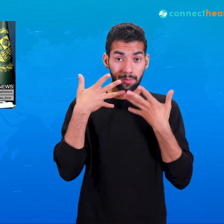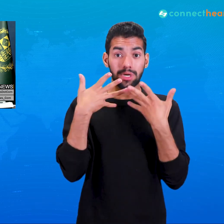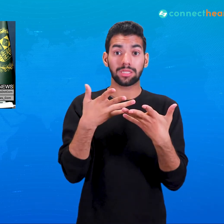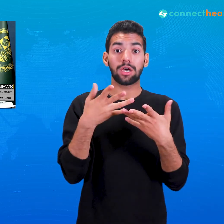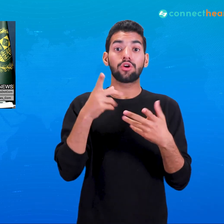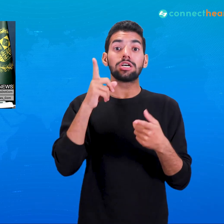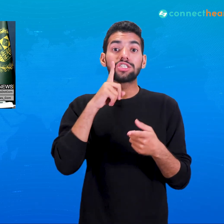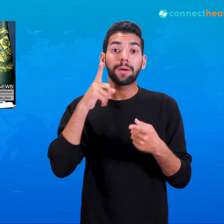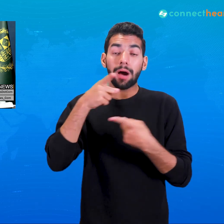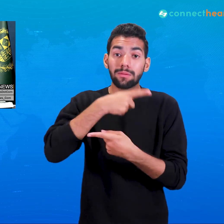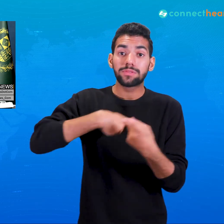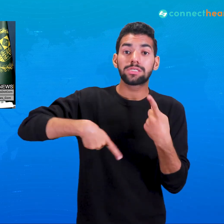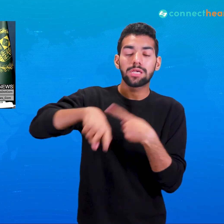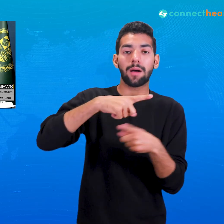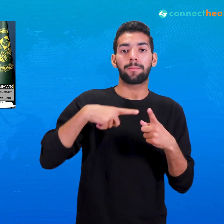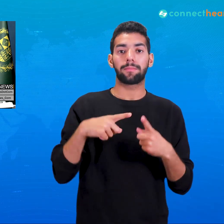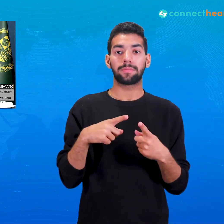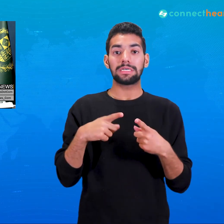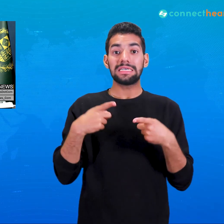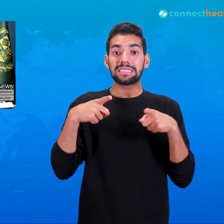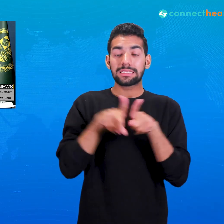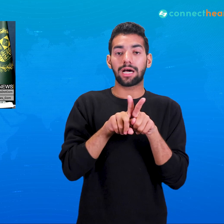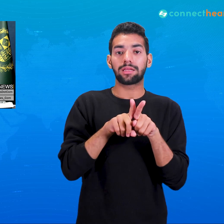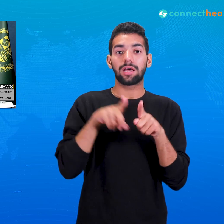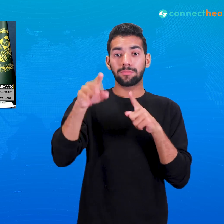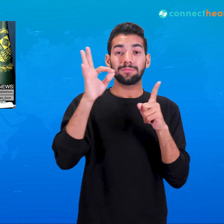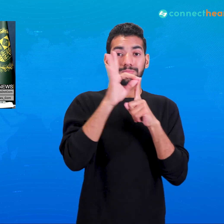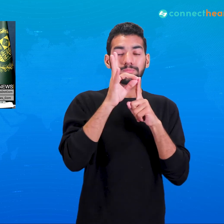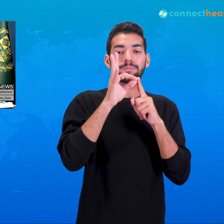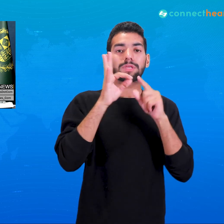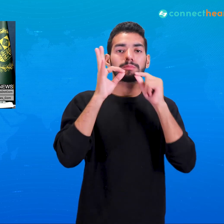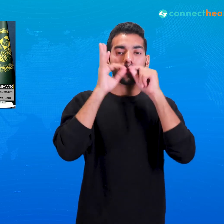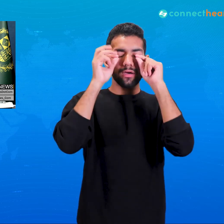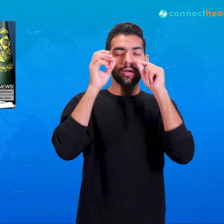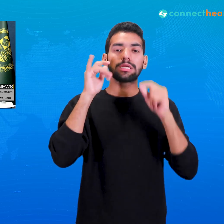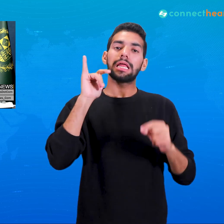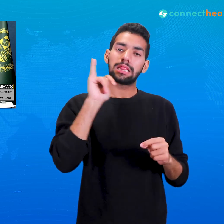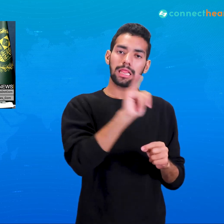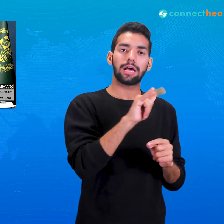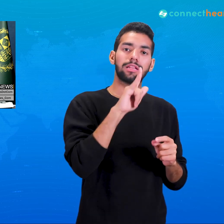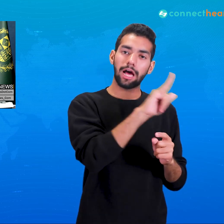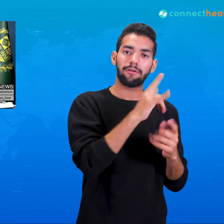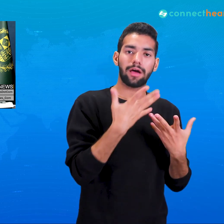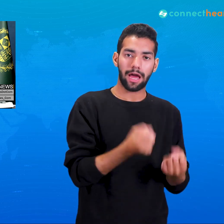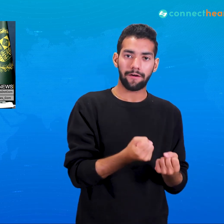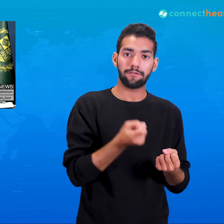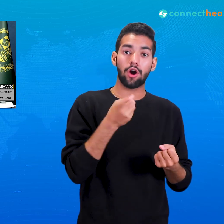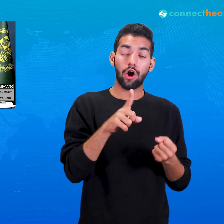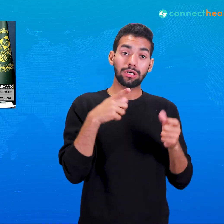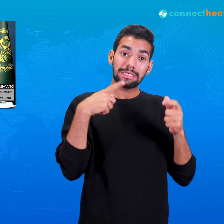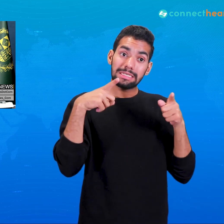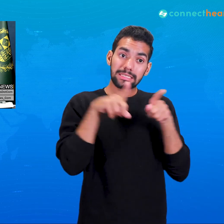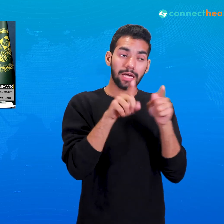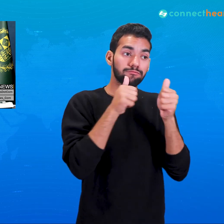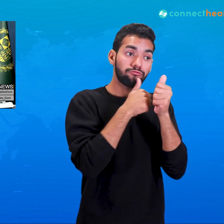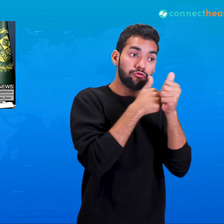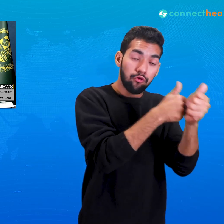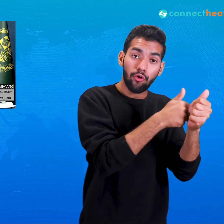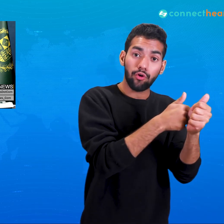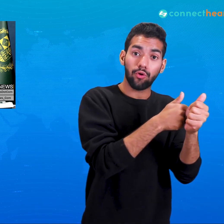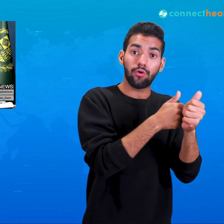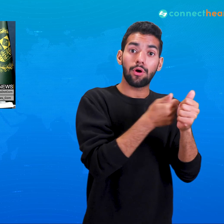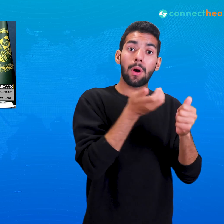کو پیغام دیتا ہوں، جب تک آپ عشق تو کرتے ہیں نبی صلی اللہ علیہ وسلم سے، جب تک ان کے راستے پہ نہیں چلیں